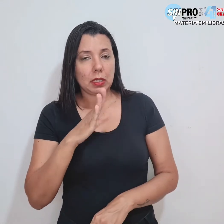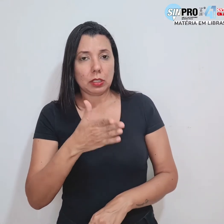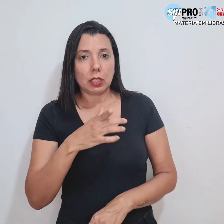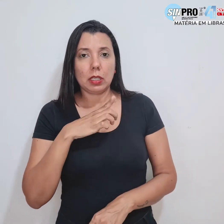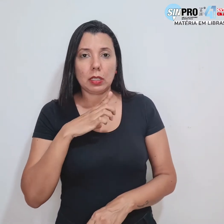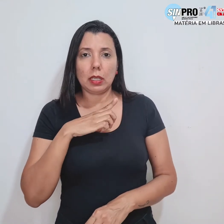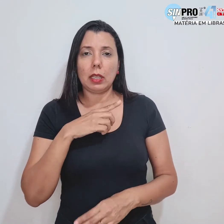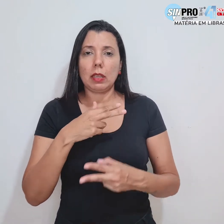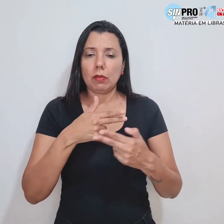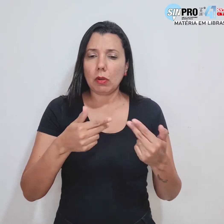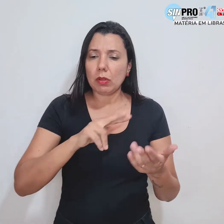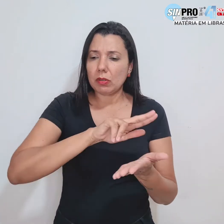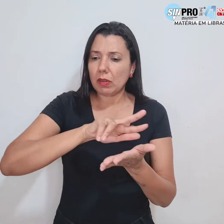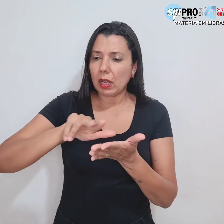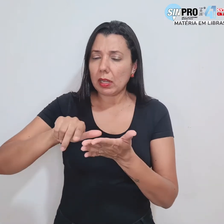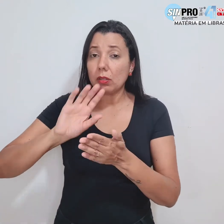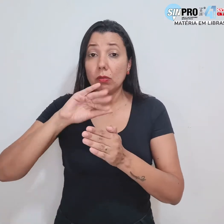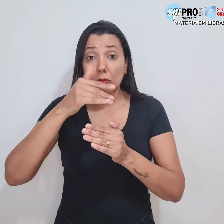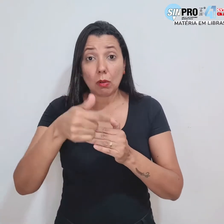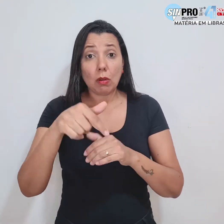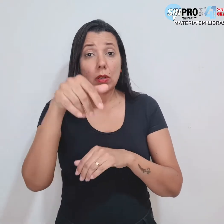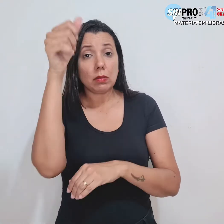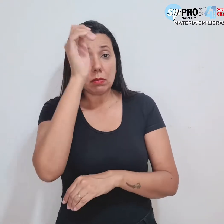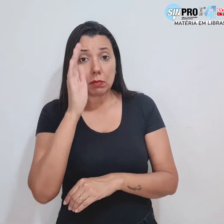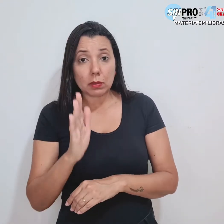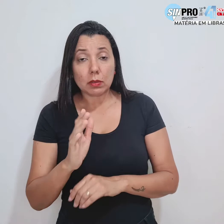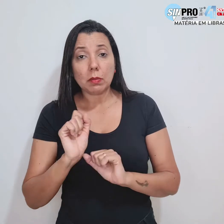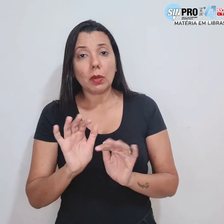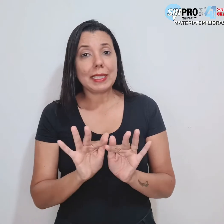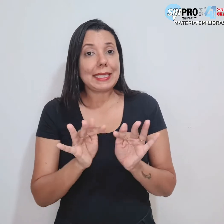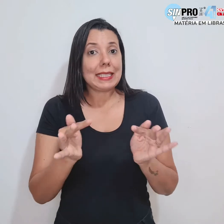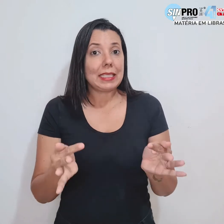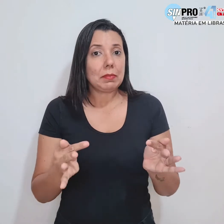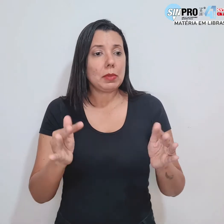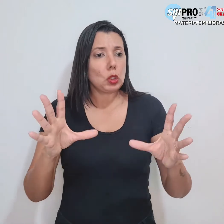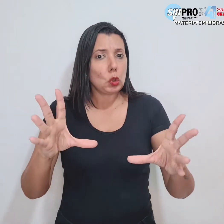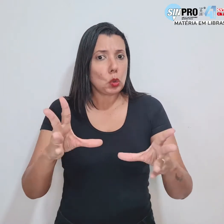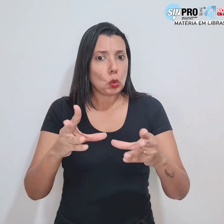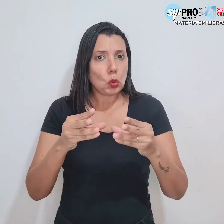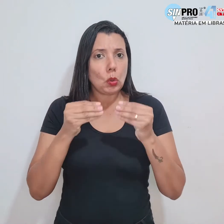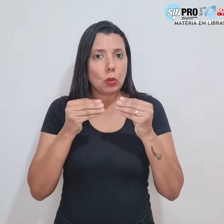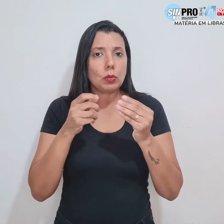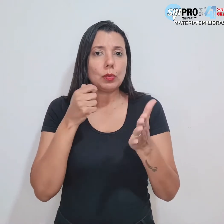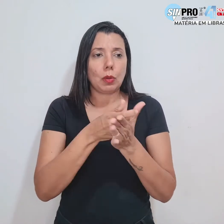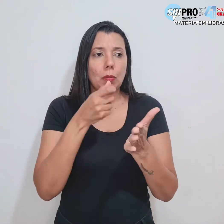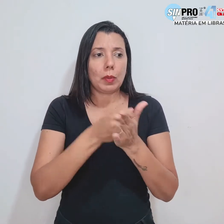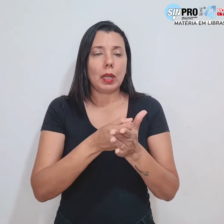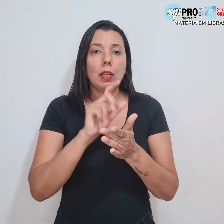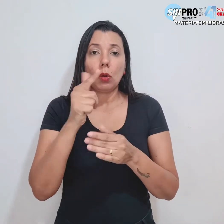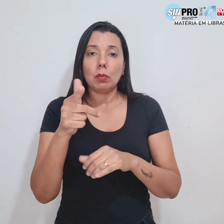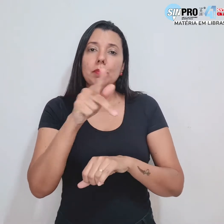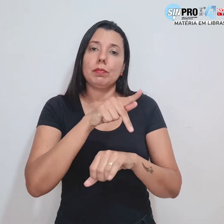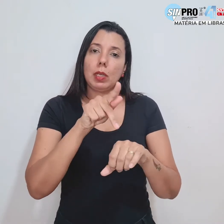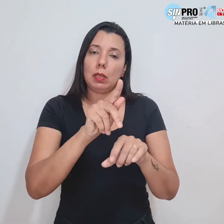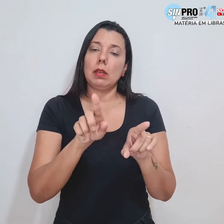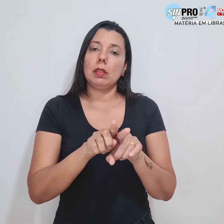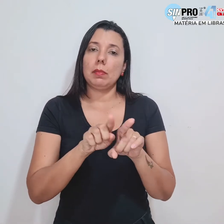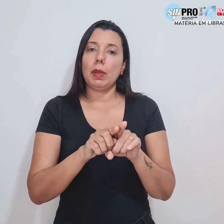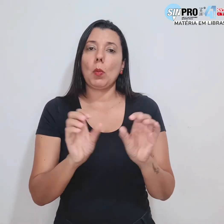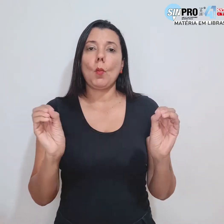tenha a produção de derivados fora do Brasil, pode simplesmente trazer todo o combustível de fora. Com isso, pode